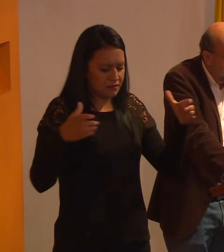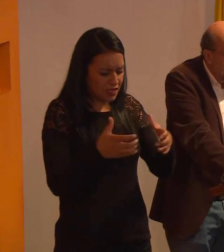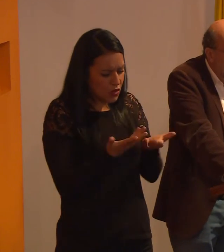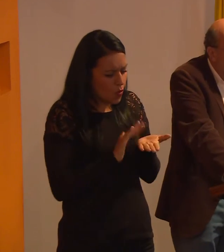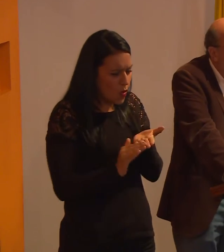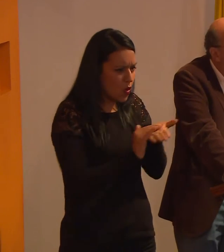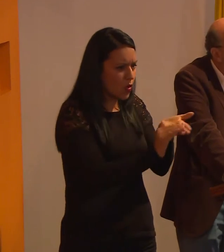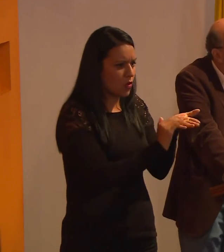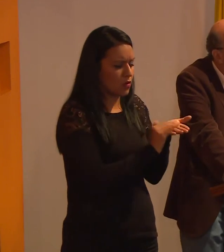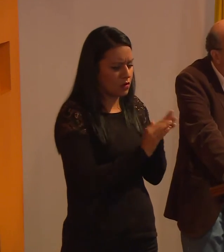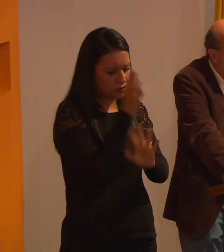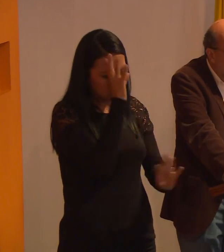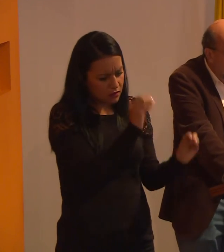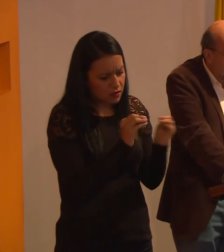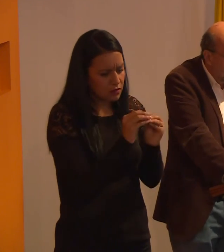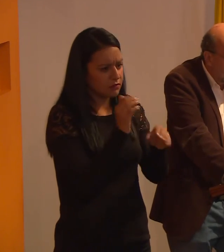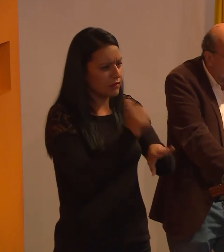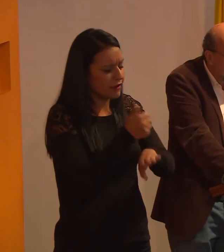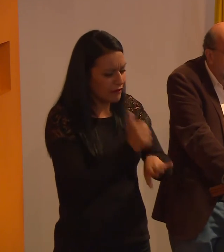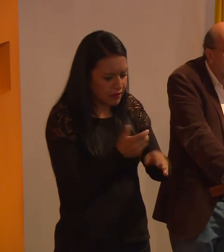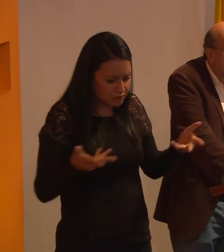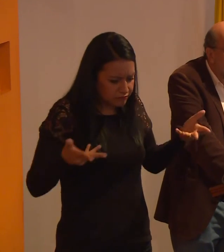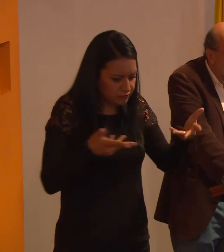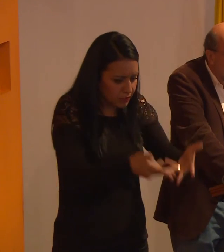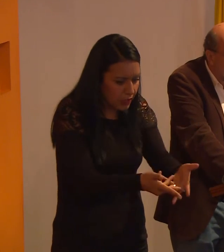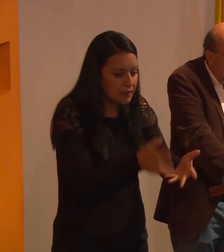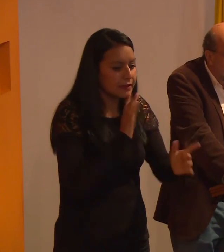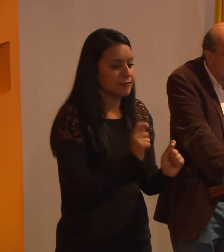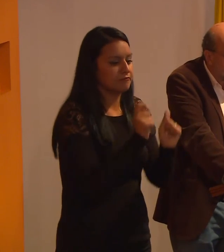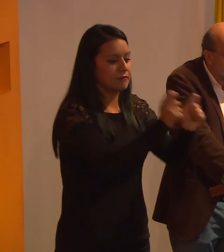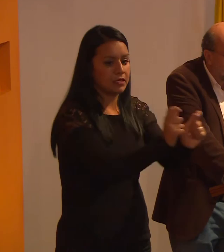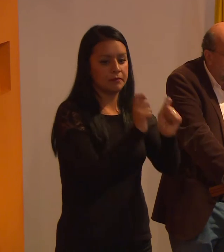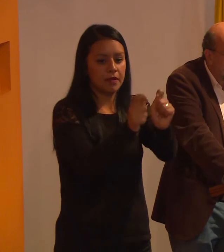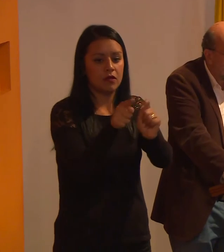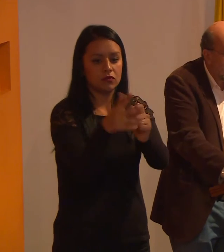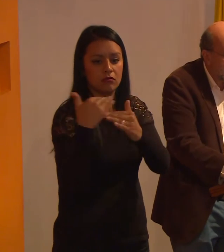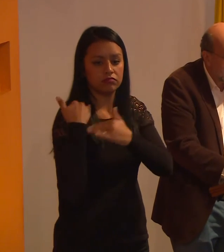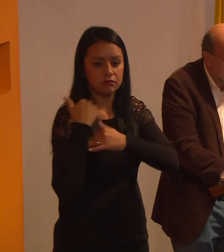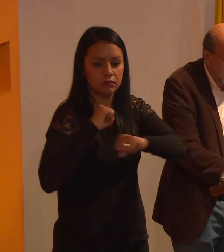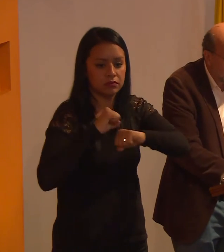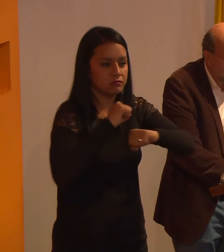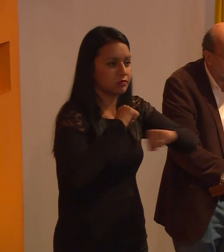rutas, definir tareas y asignar